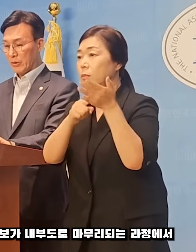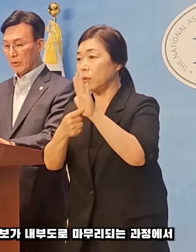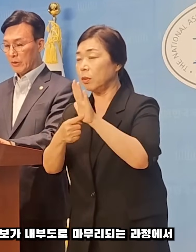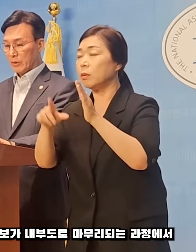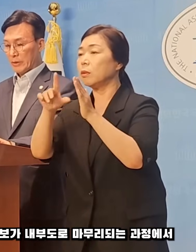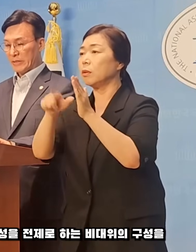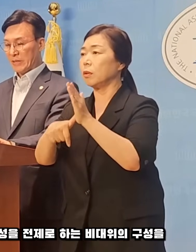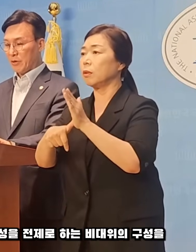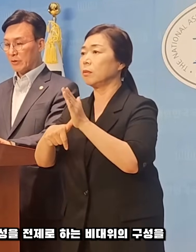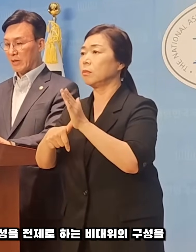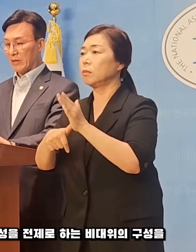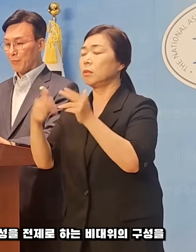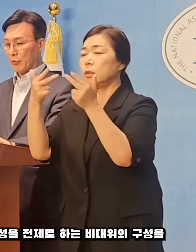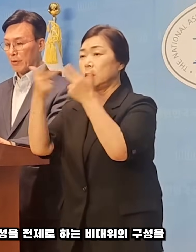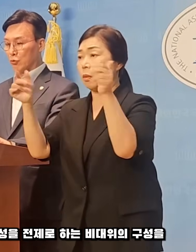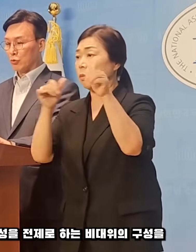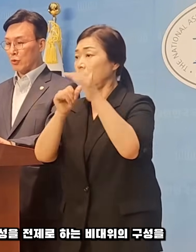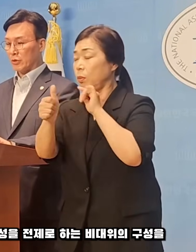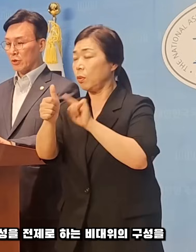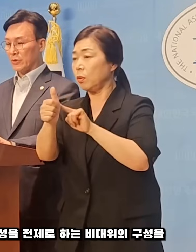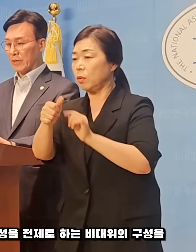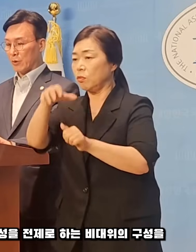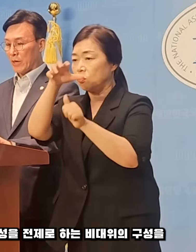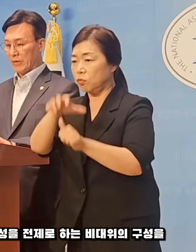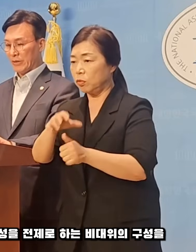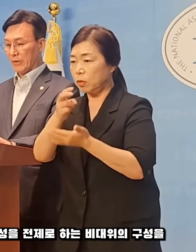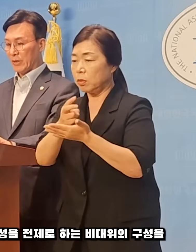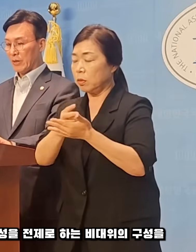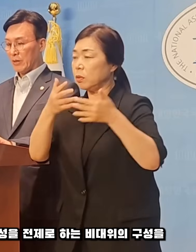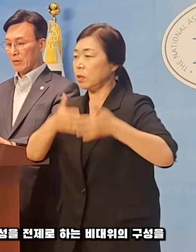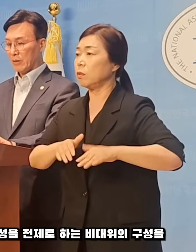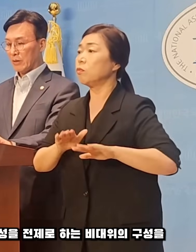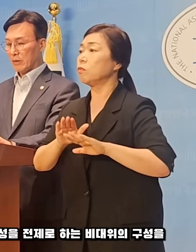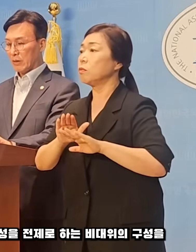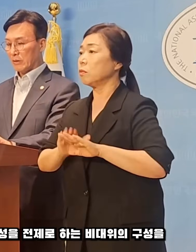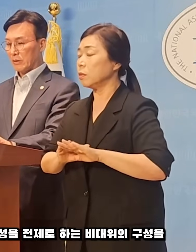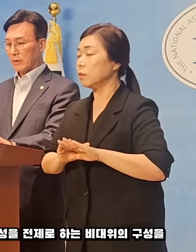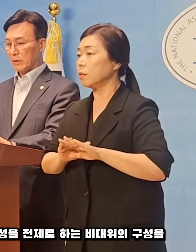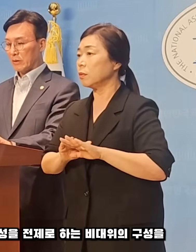과정에서 이재명 당대표의 구성을 전제로 하는